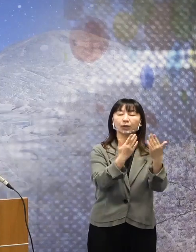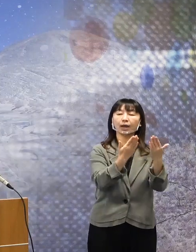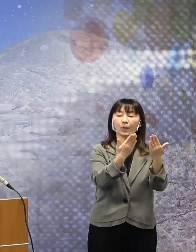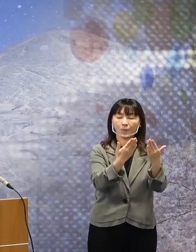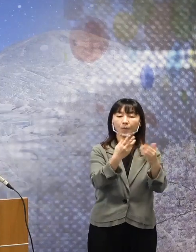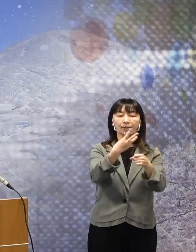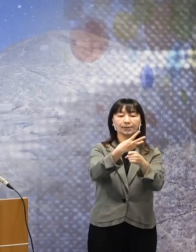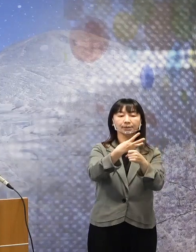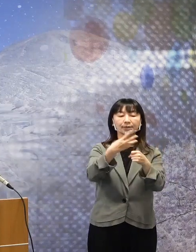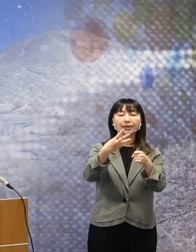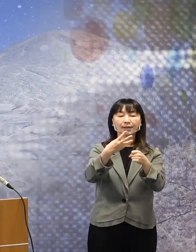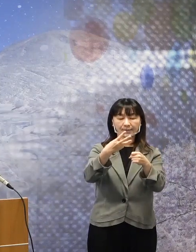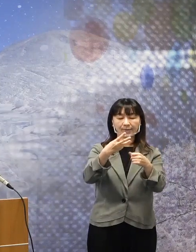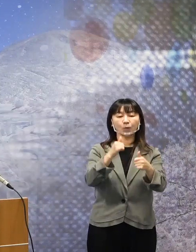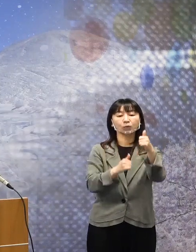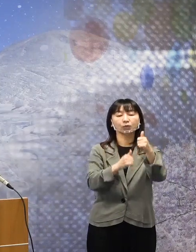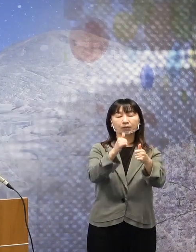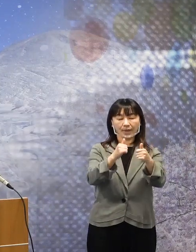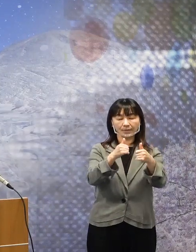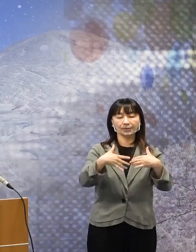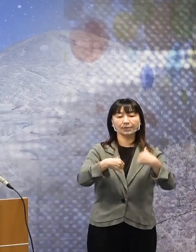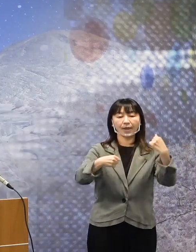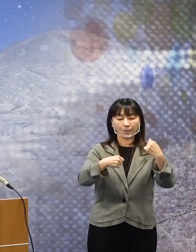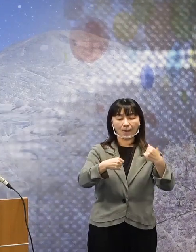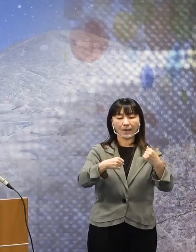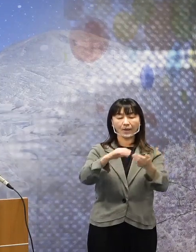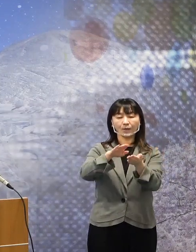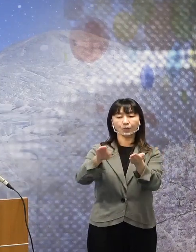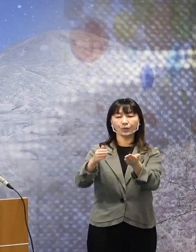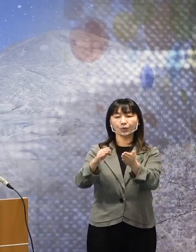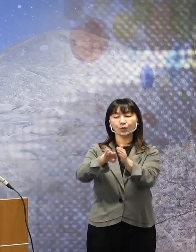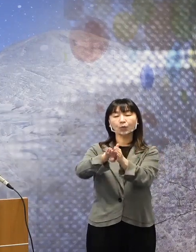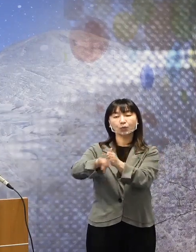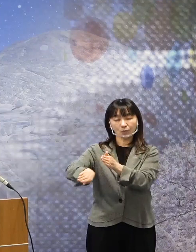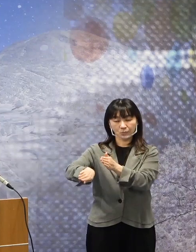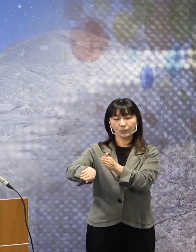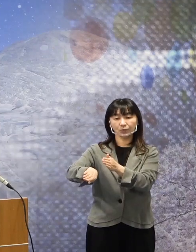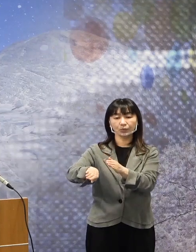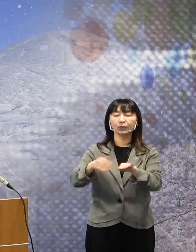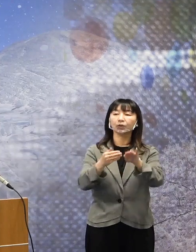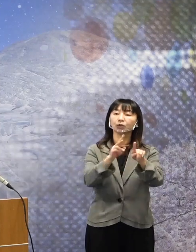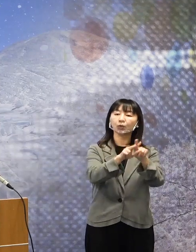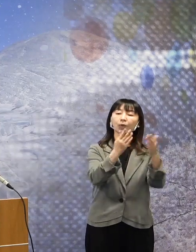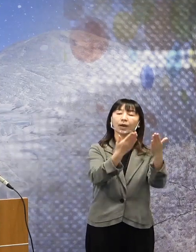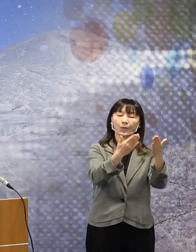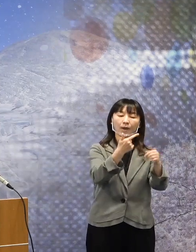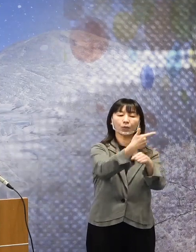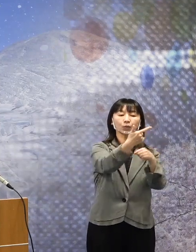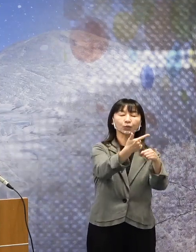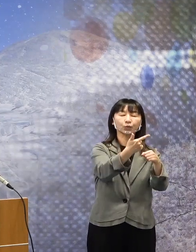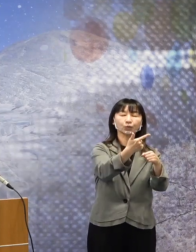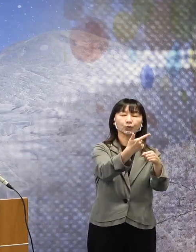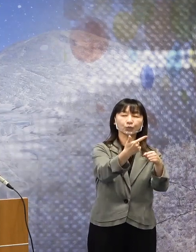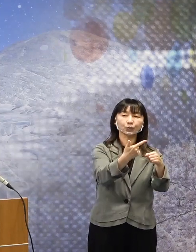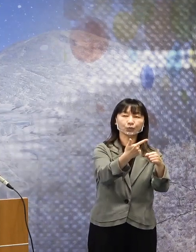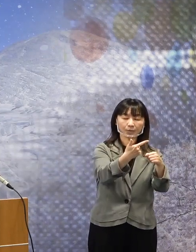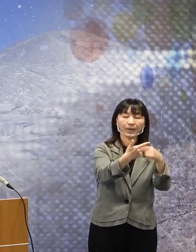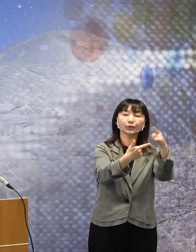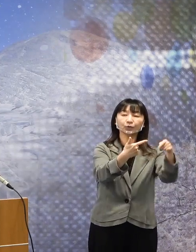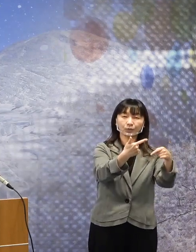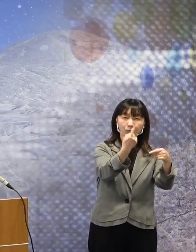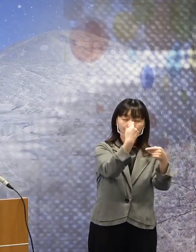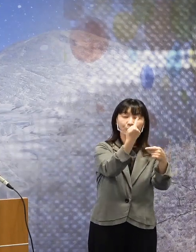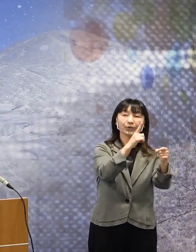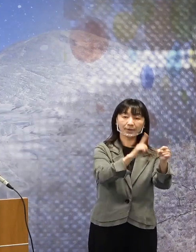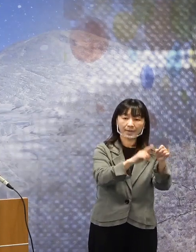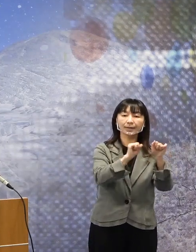学3年生は除くですから、中学校は2学年だけですけど、小学校は6学年やらなきゃいけないということもありますが、その辺の部分で